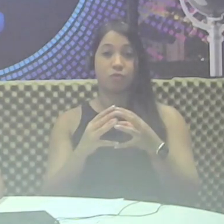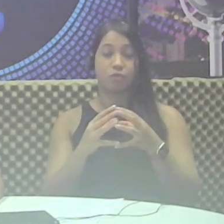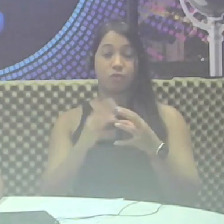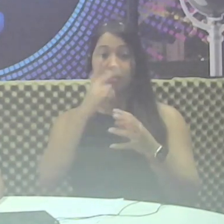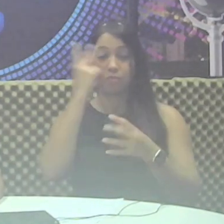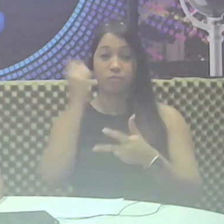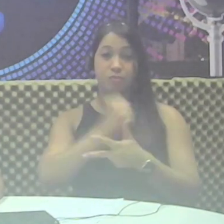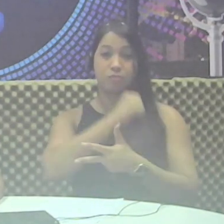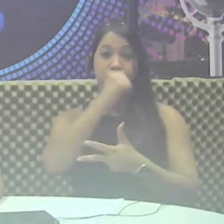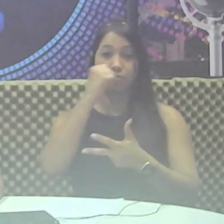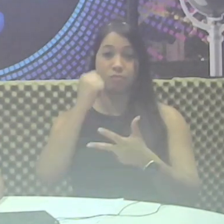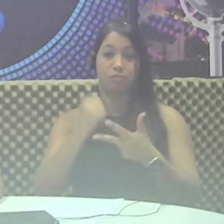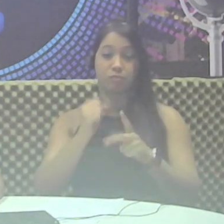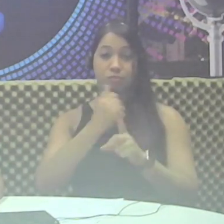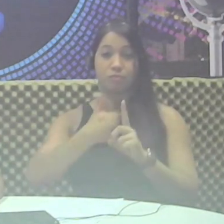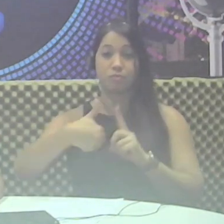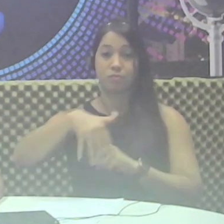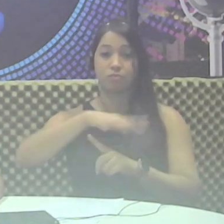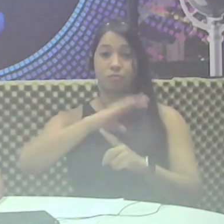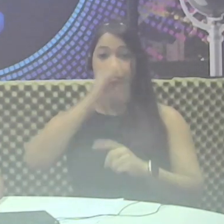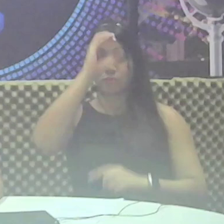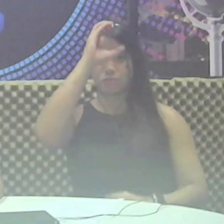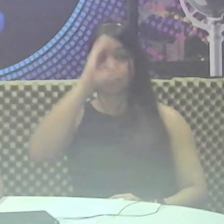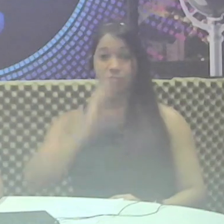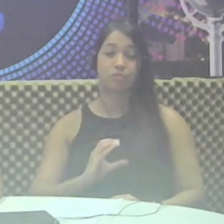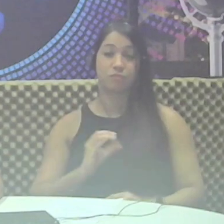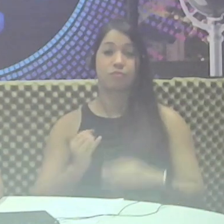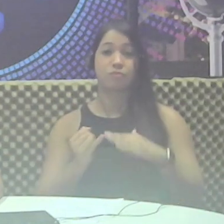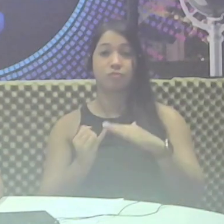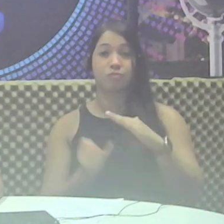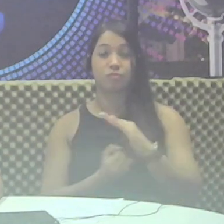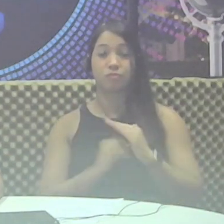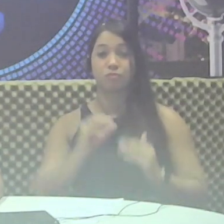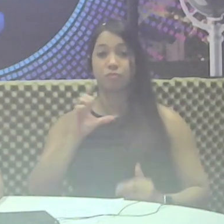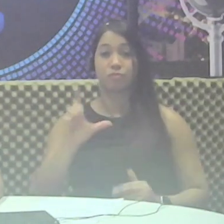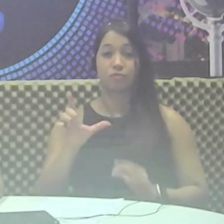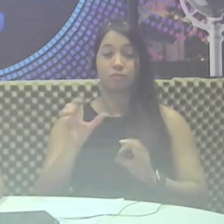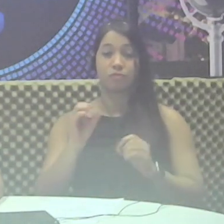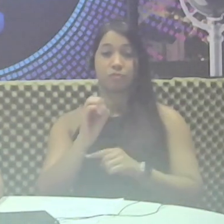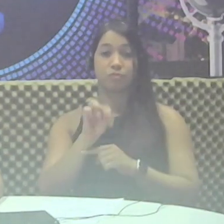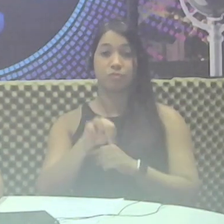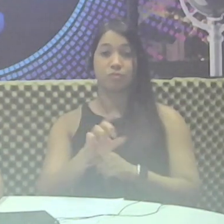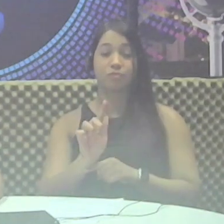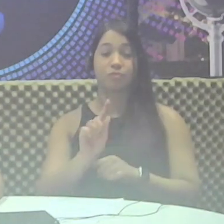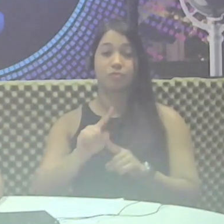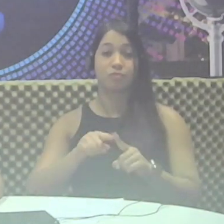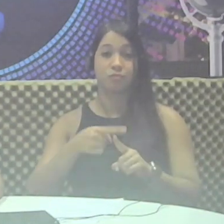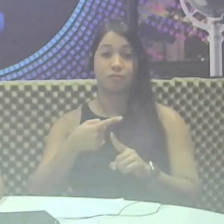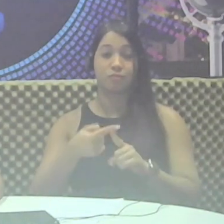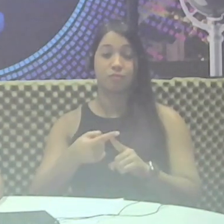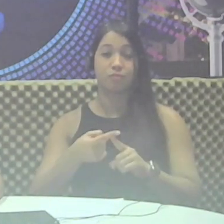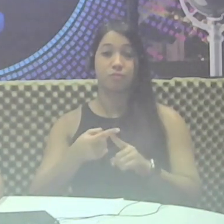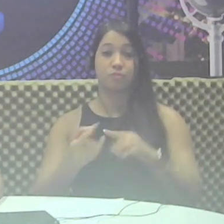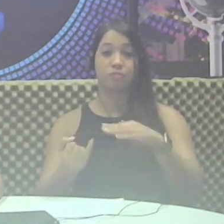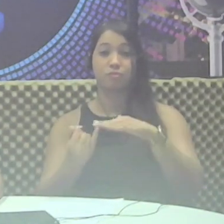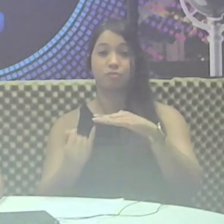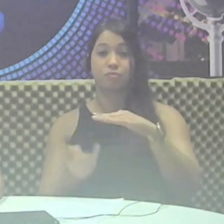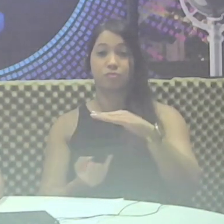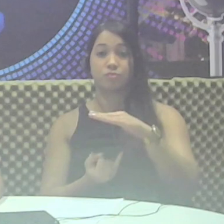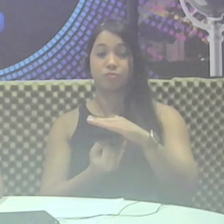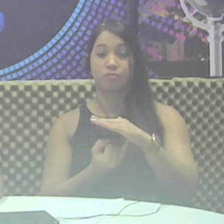Poder Público e da sociedade civil, como entidades de classe, organizações não governamentais e instituições